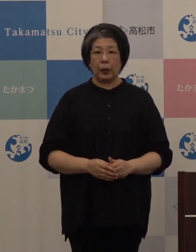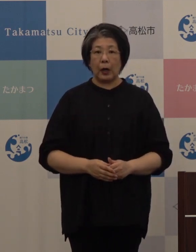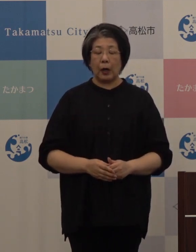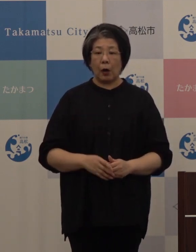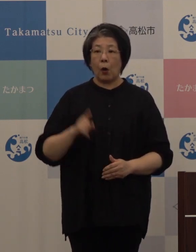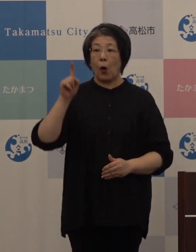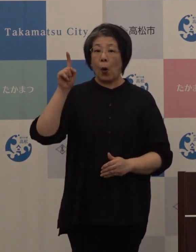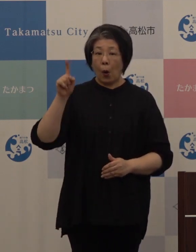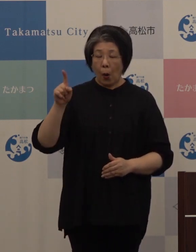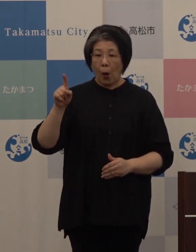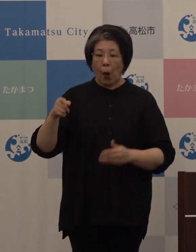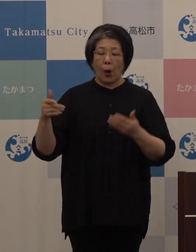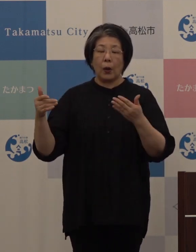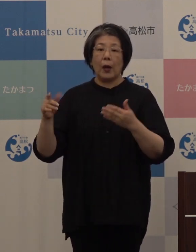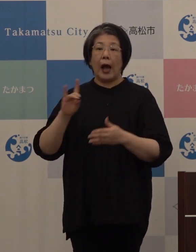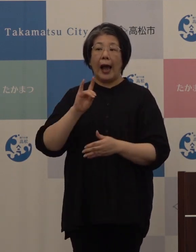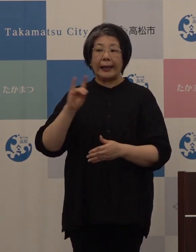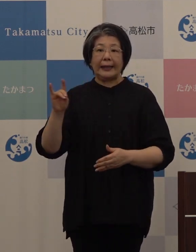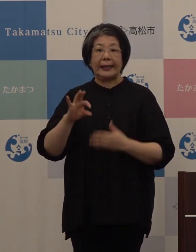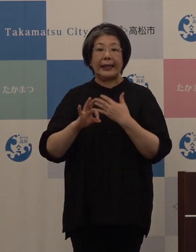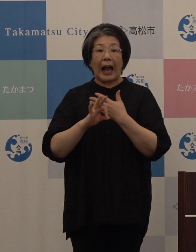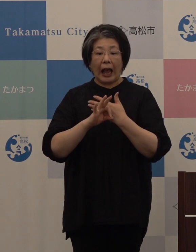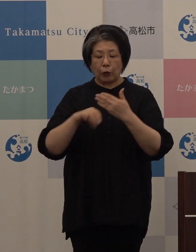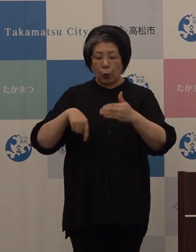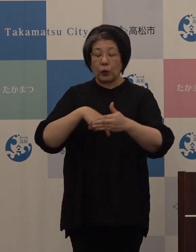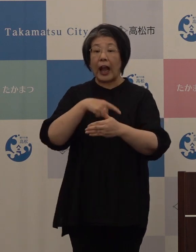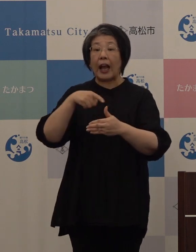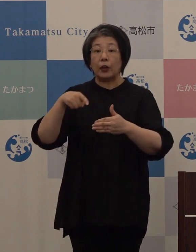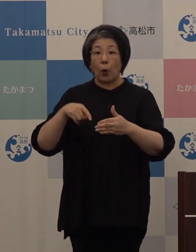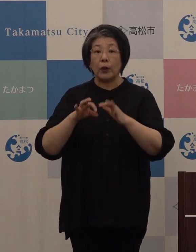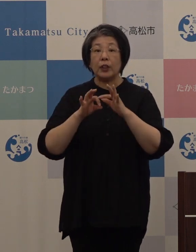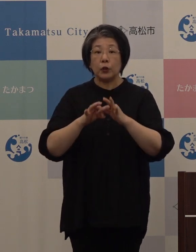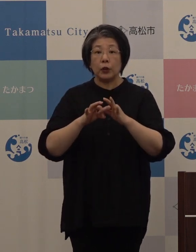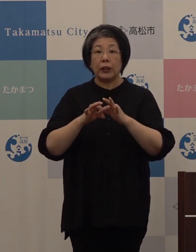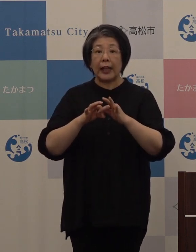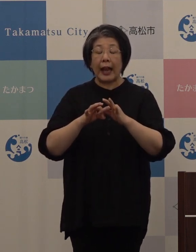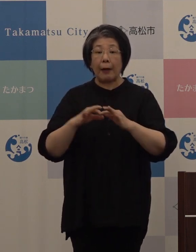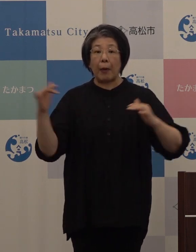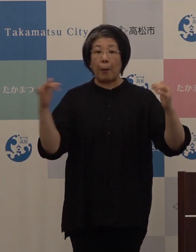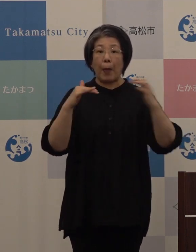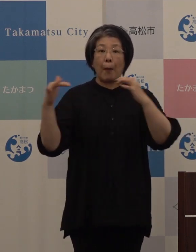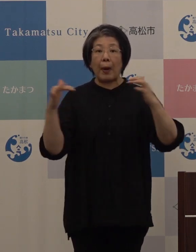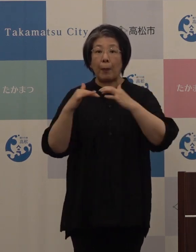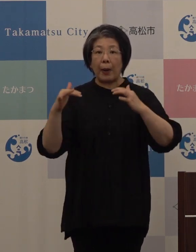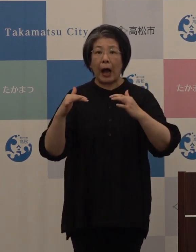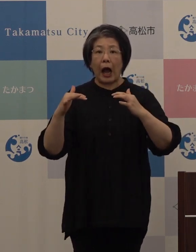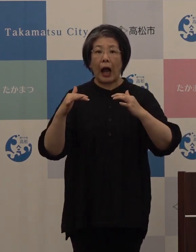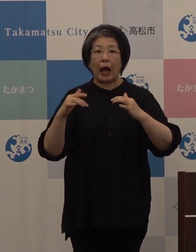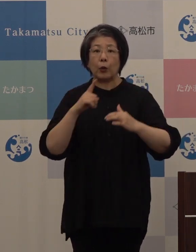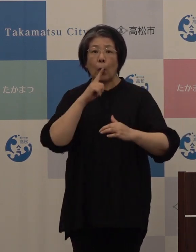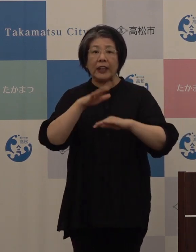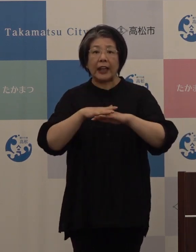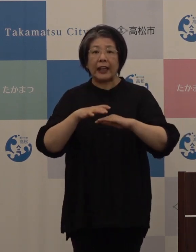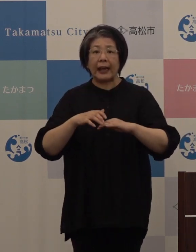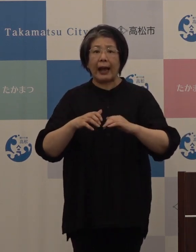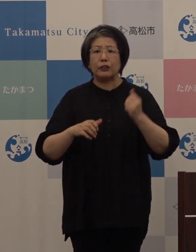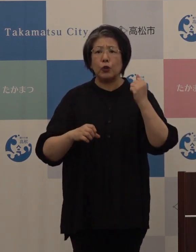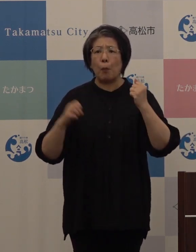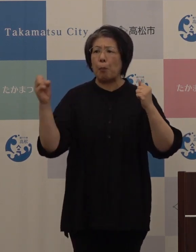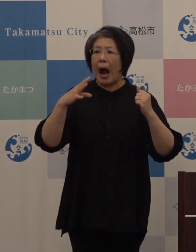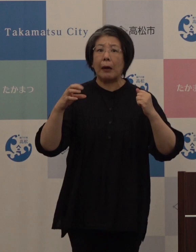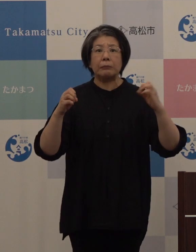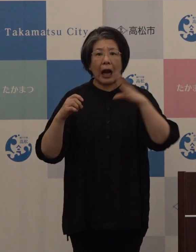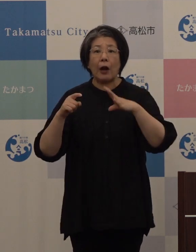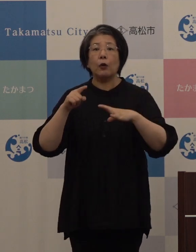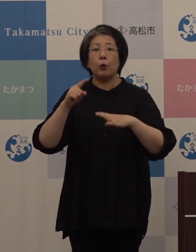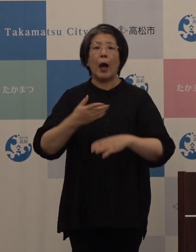の内容自体 そのやり取りということで動きが激しくなったりそういうことをするのであれば、それは仕方がないかなというふうに思っており